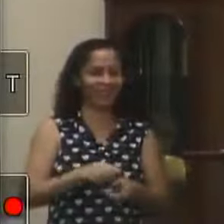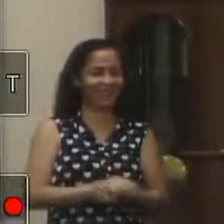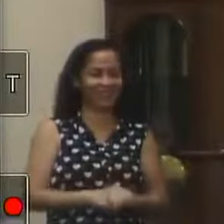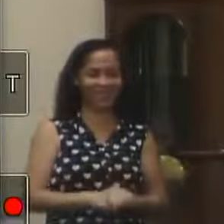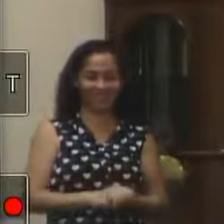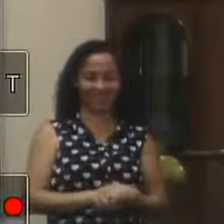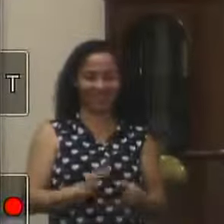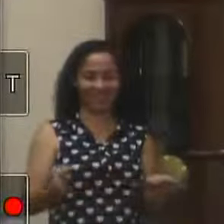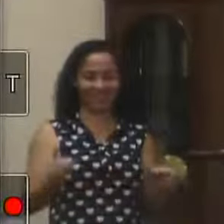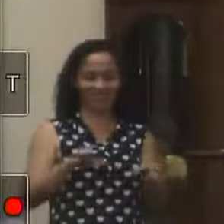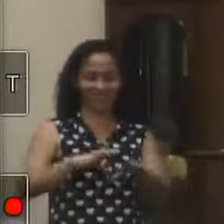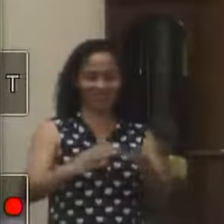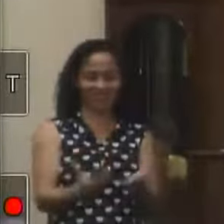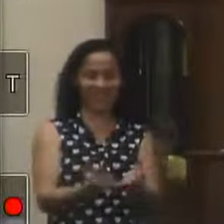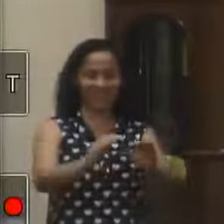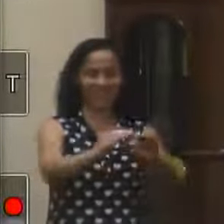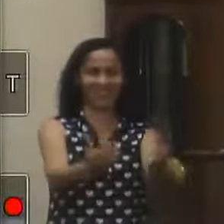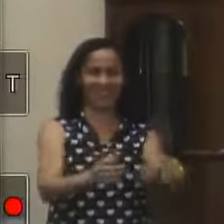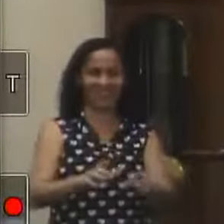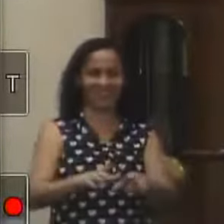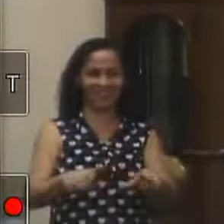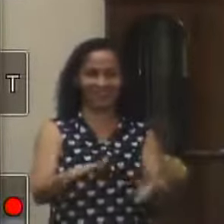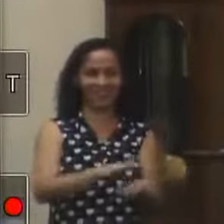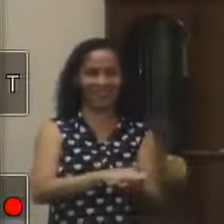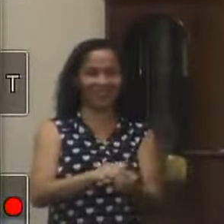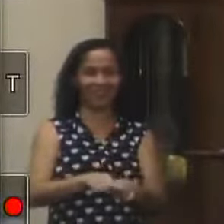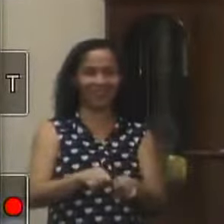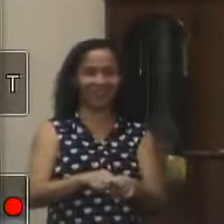tampou os buracos, mas aquela rua, eu esqueci o nome,